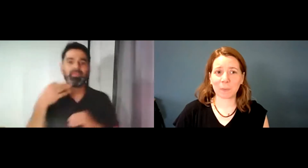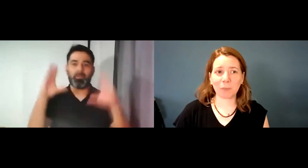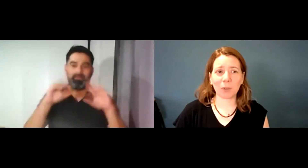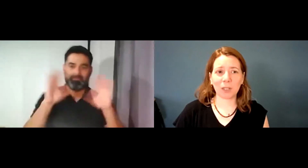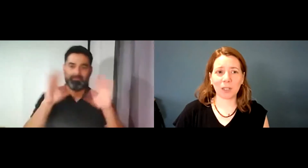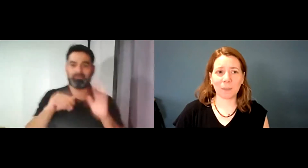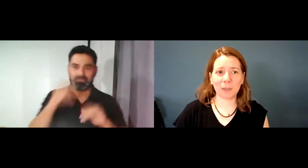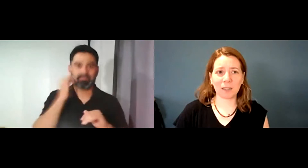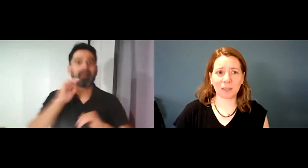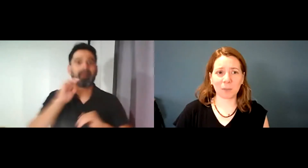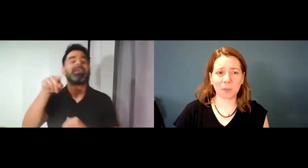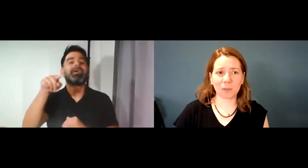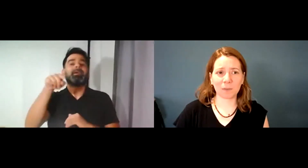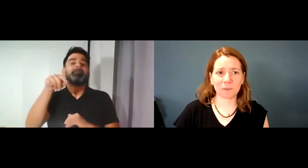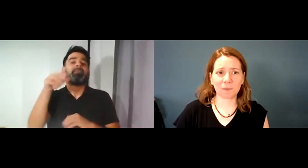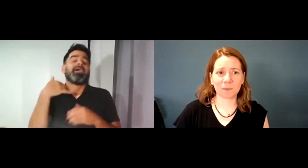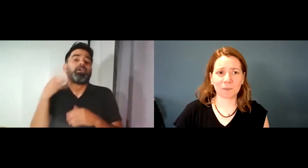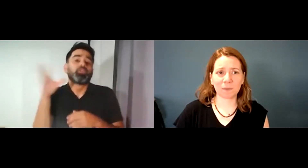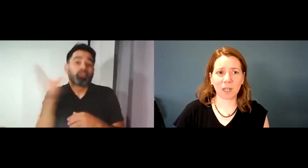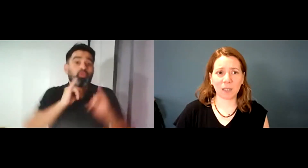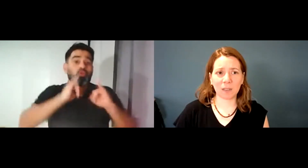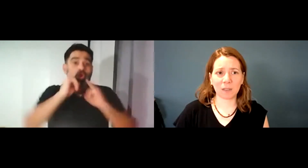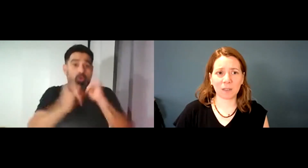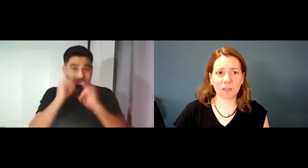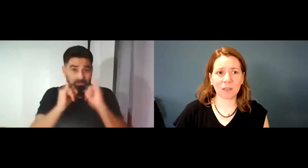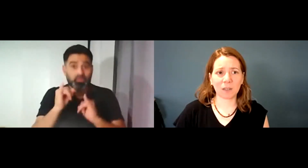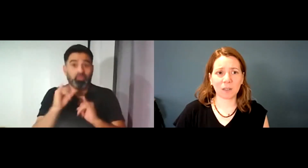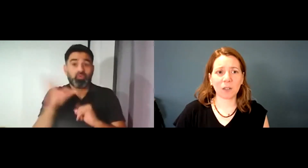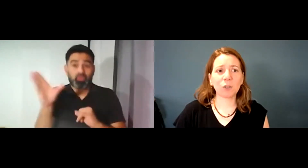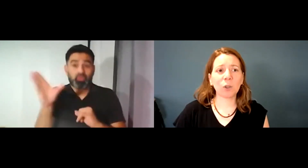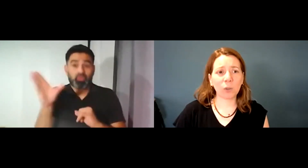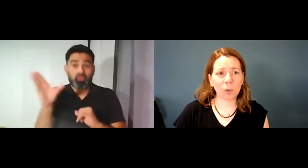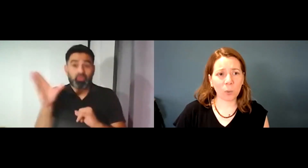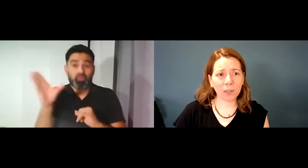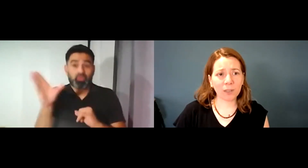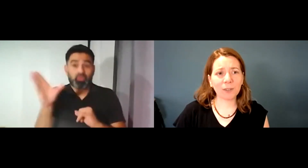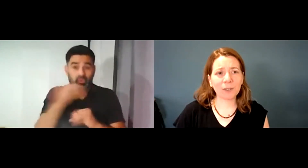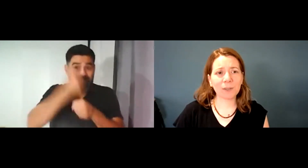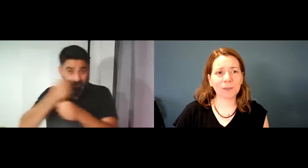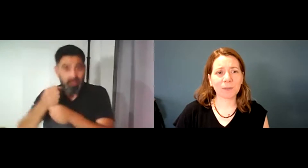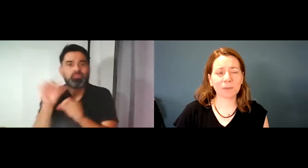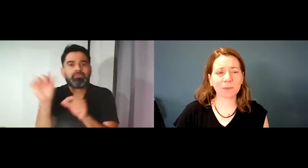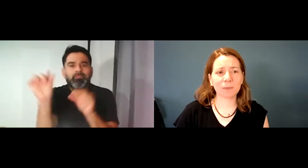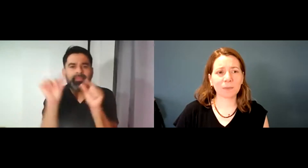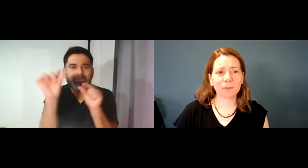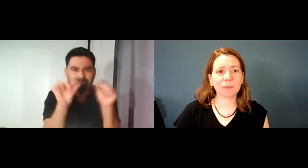Oye, le anda mal internet. Bueno, ahí. Todos los cuentos